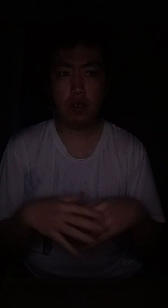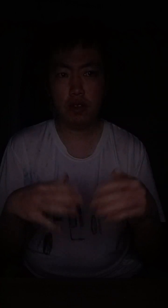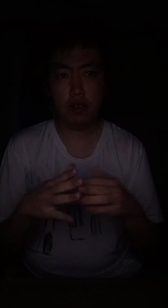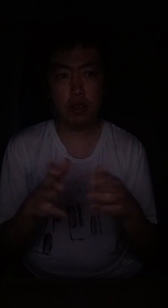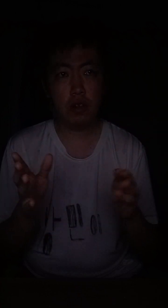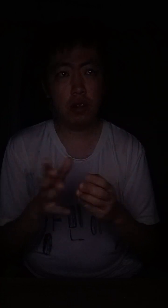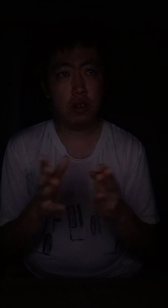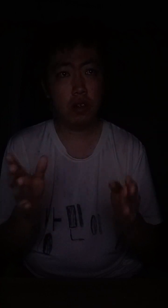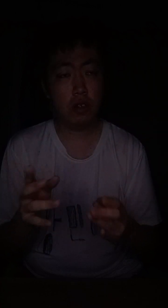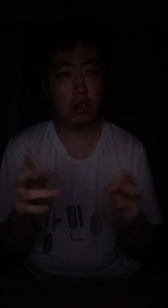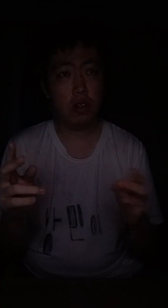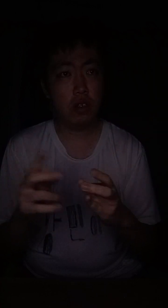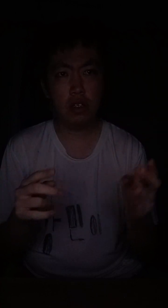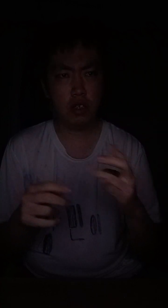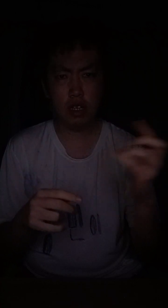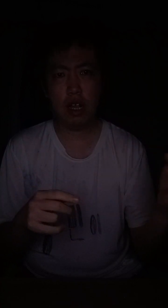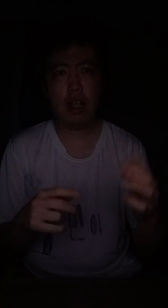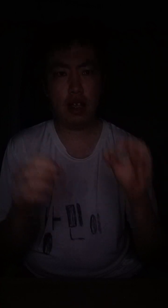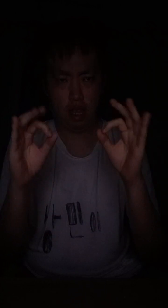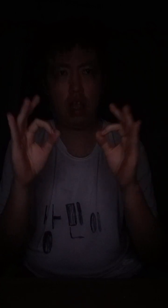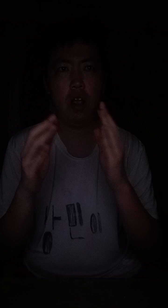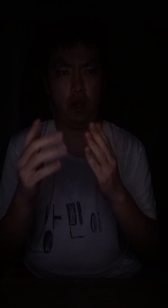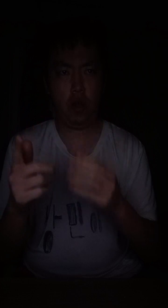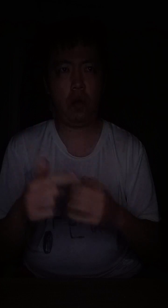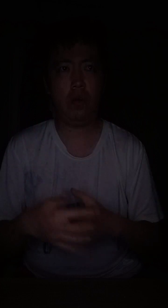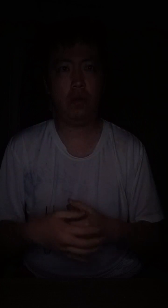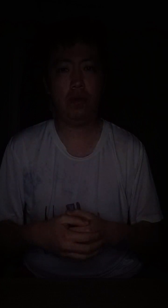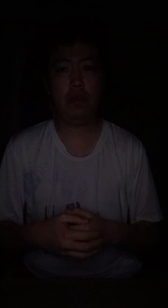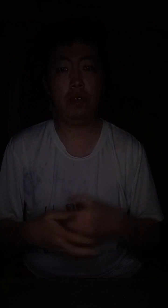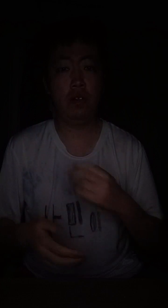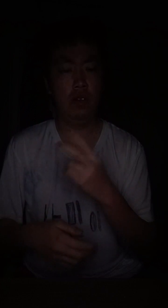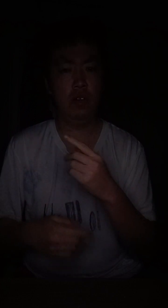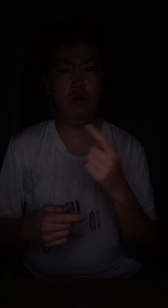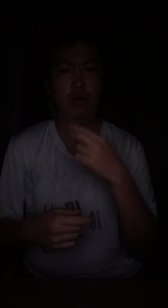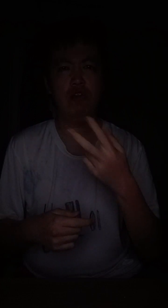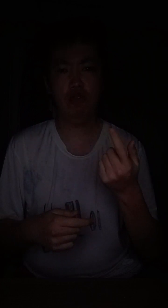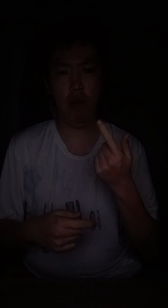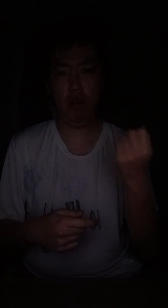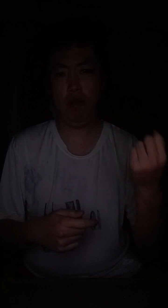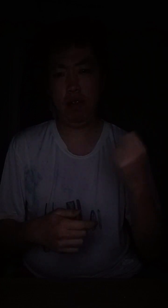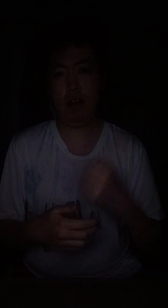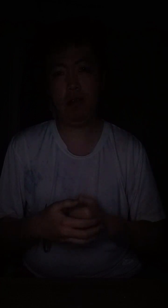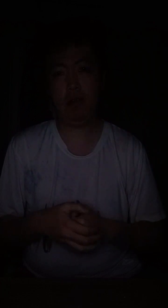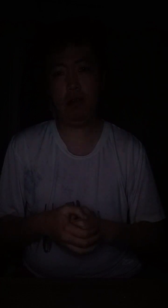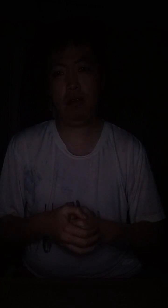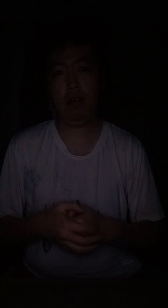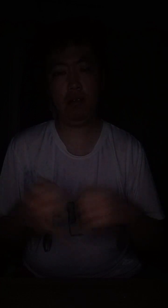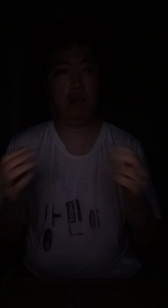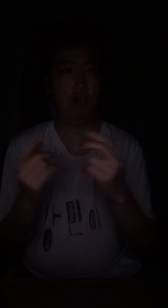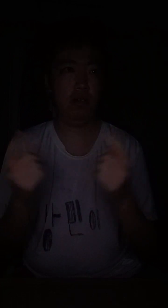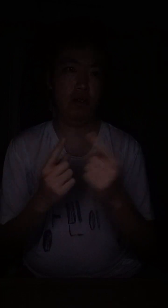것은 100% 가짜라 이렇게 보시면 되겠습니다. 이런 판매 행위도 불법입니다. 현행법상 의사 처방전